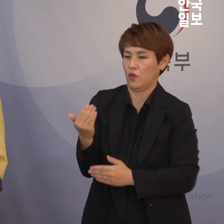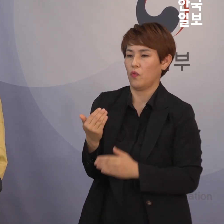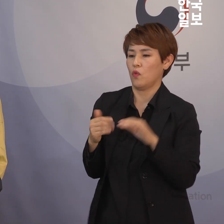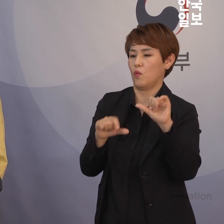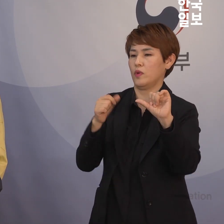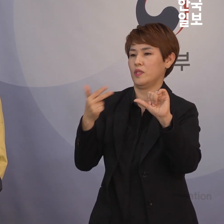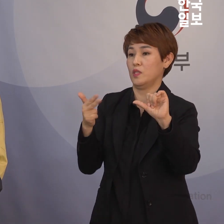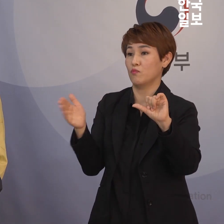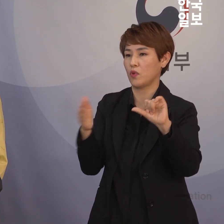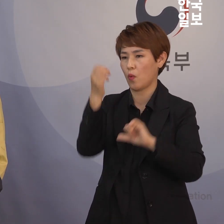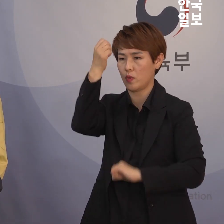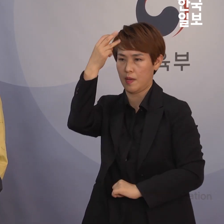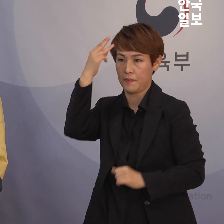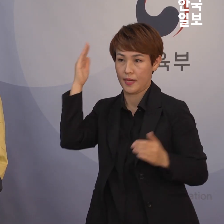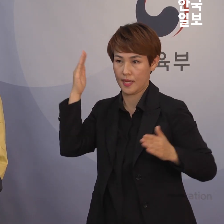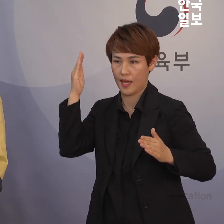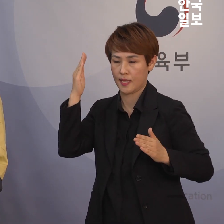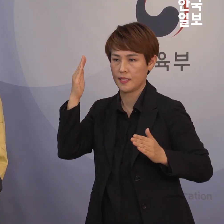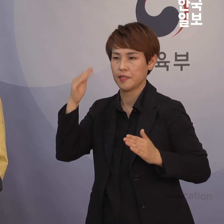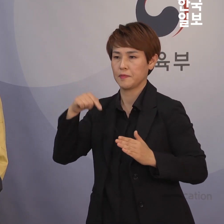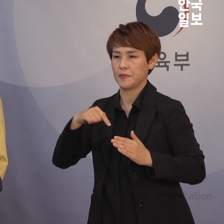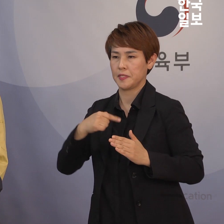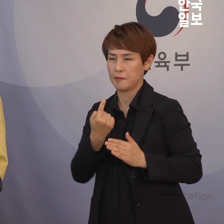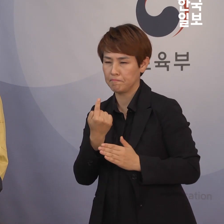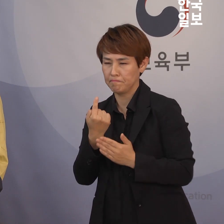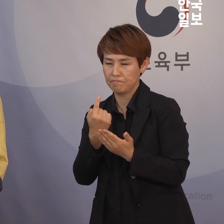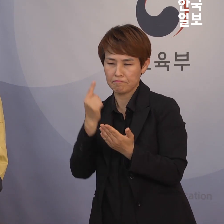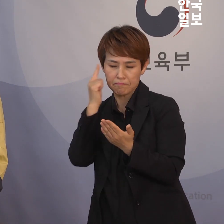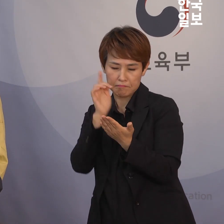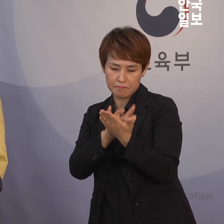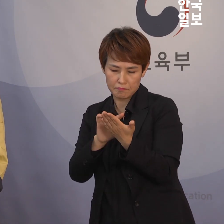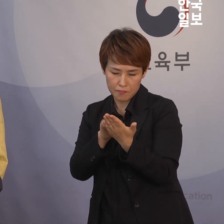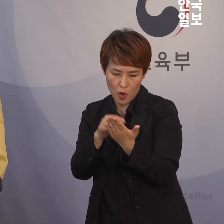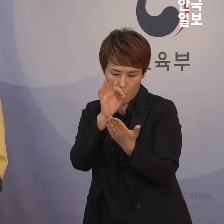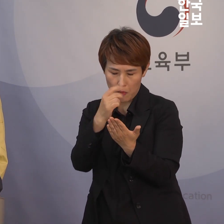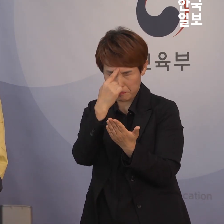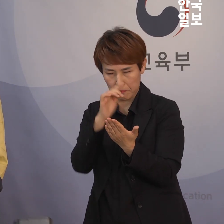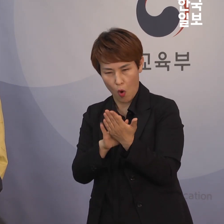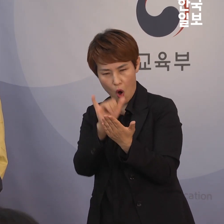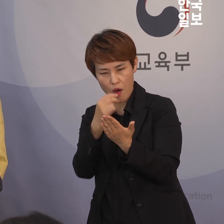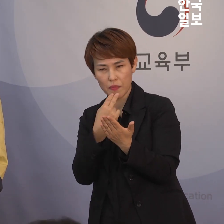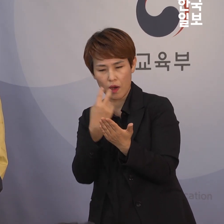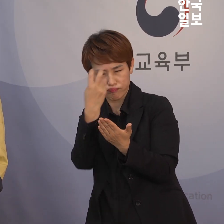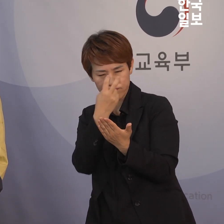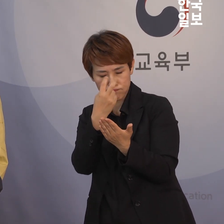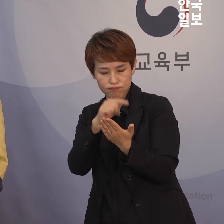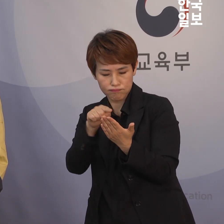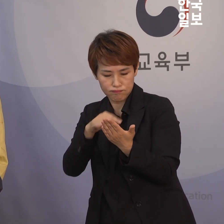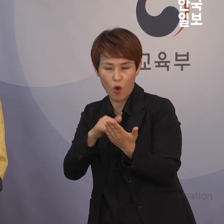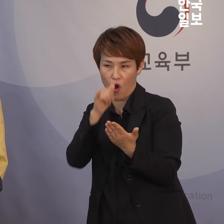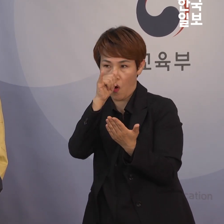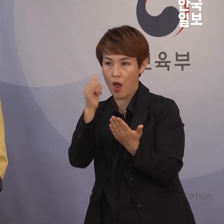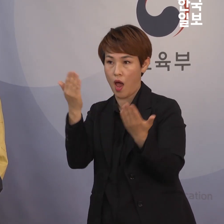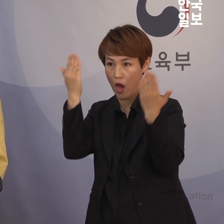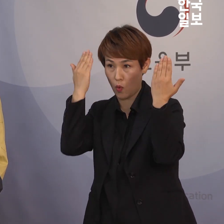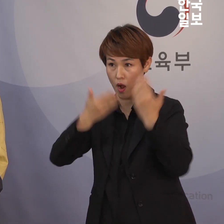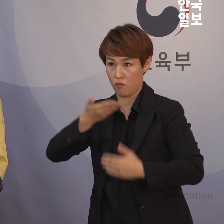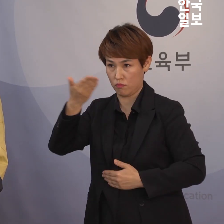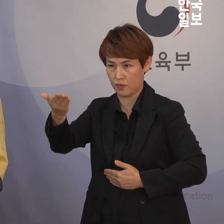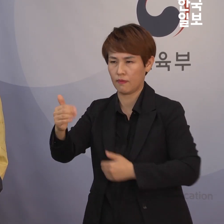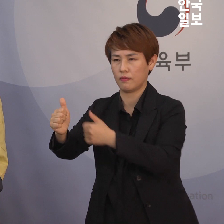고3 학생들의 자가 진단을 시작할 것입니다. 학교의 안내에